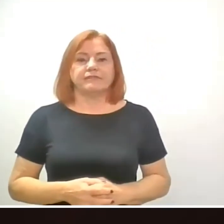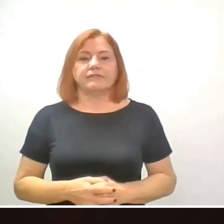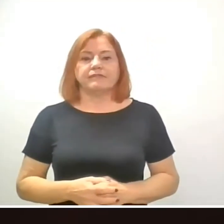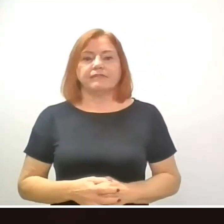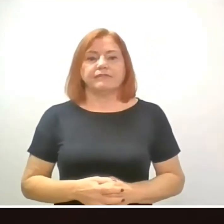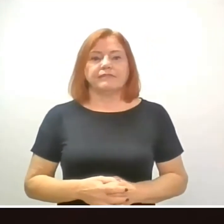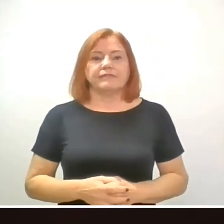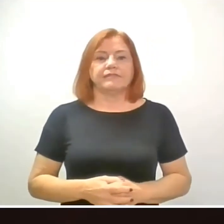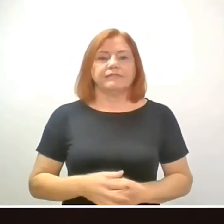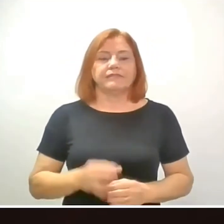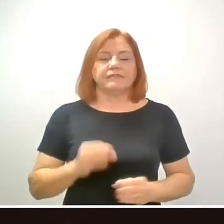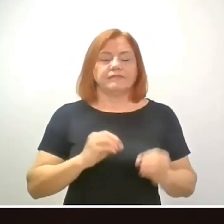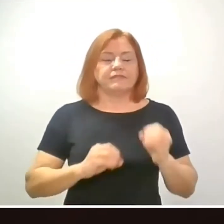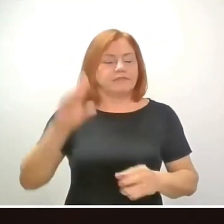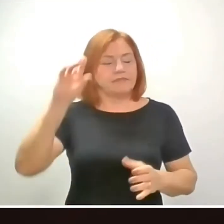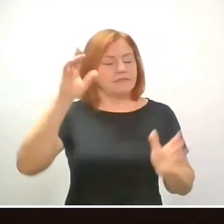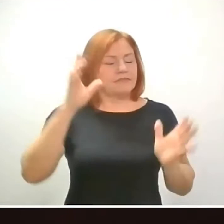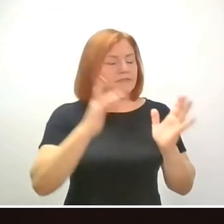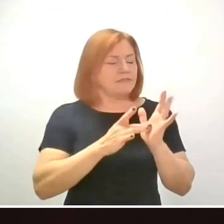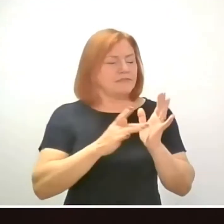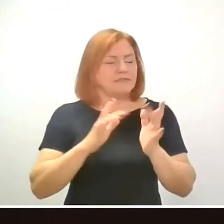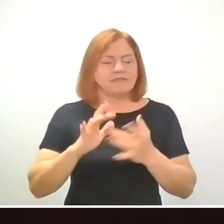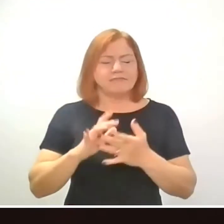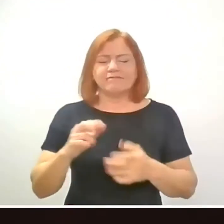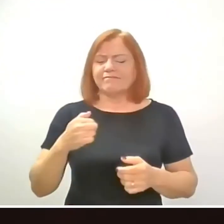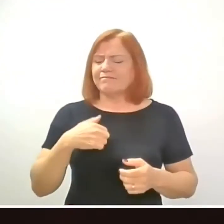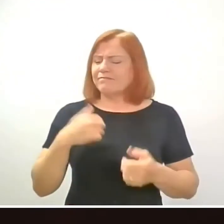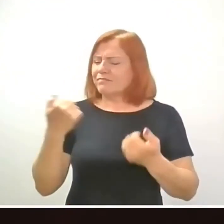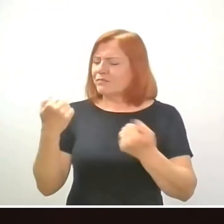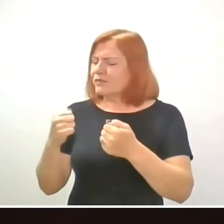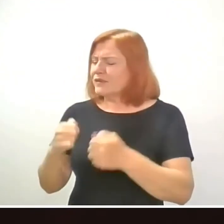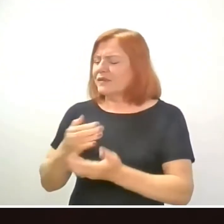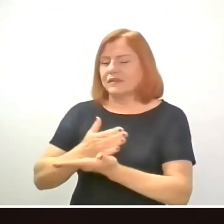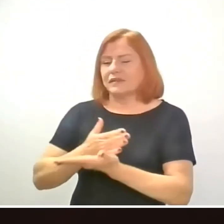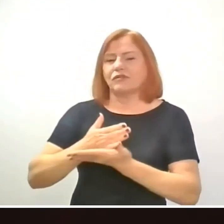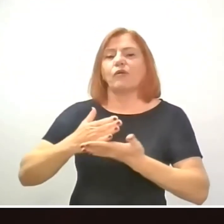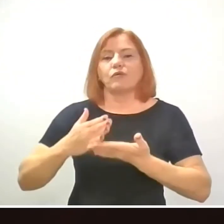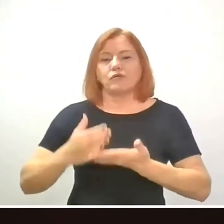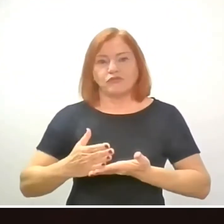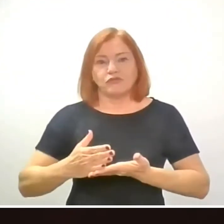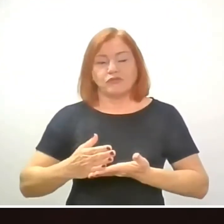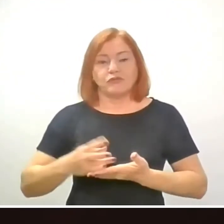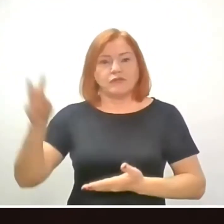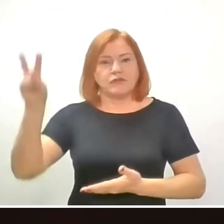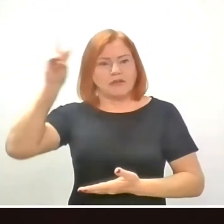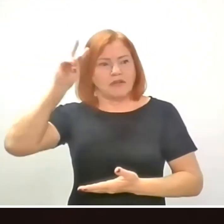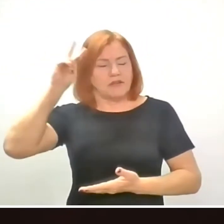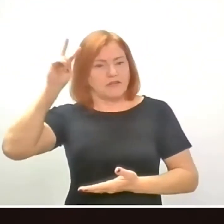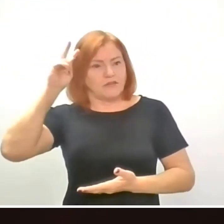eu preciso continuar um pouco da história de Pedro Valdo,